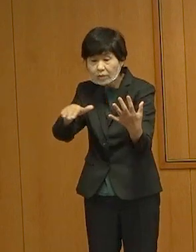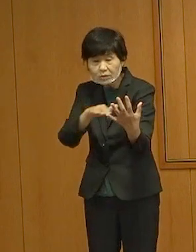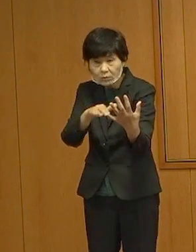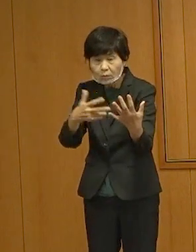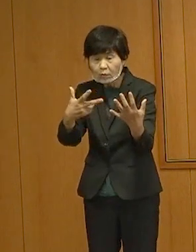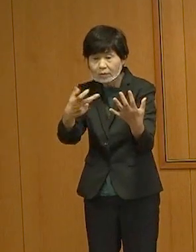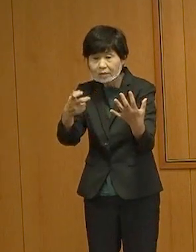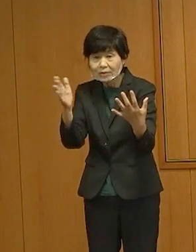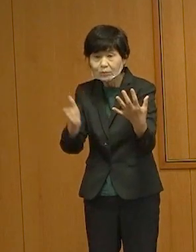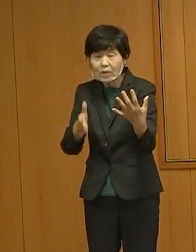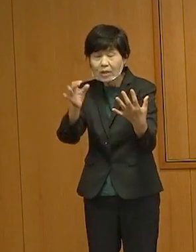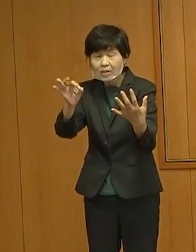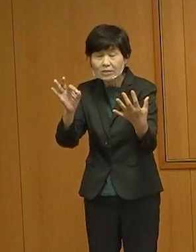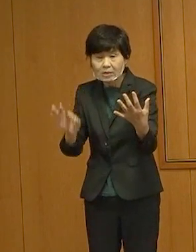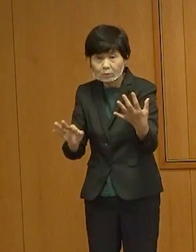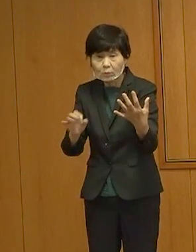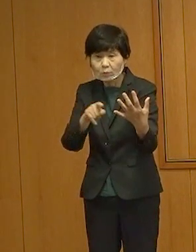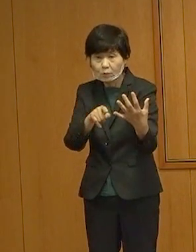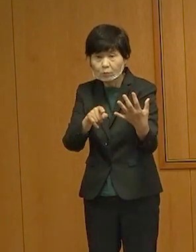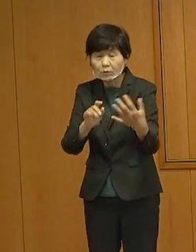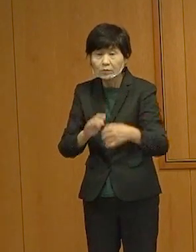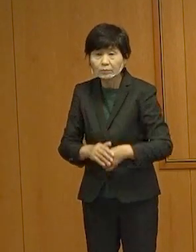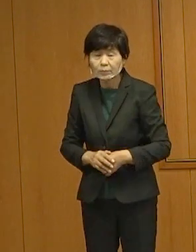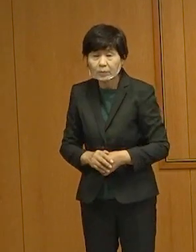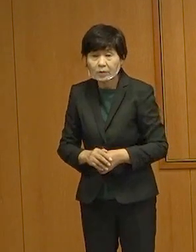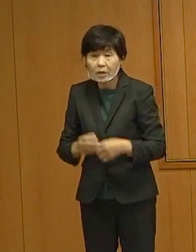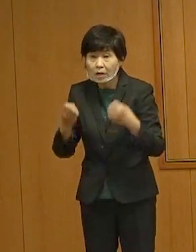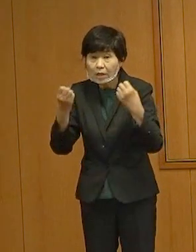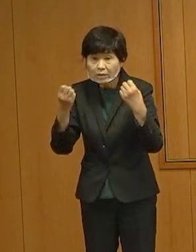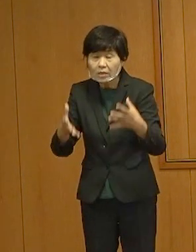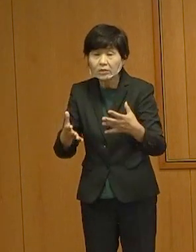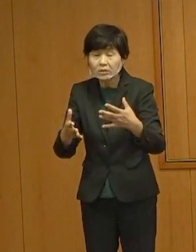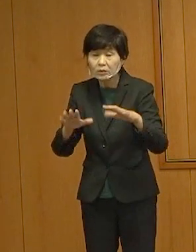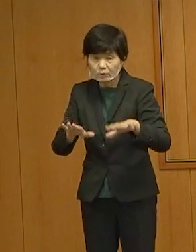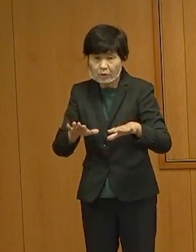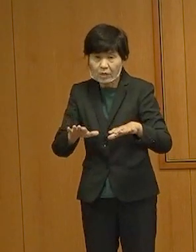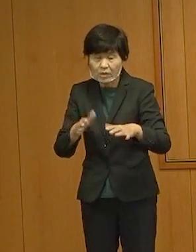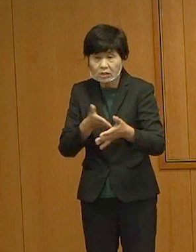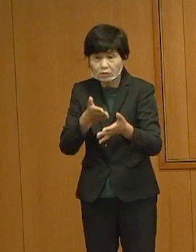のが、1ヶ月前だしになると。で、新たにこの8割というのは、